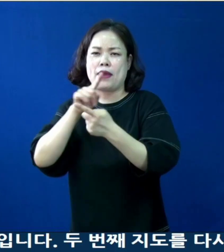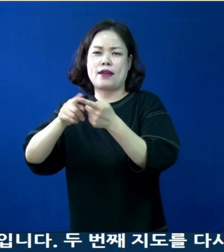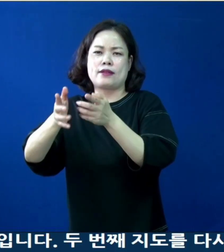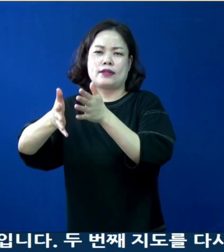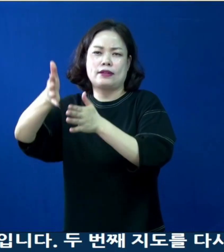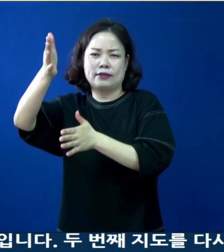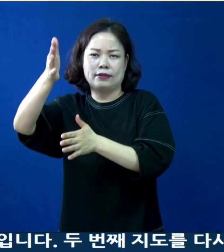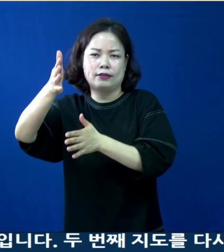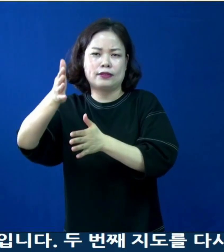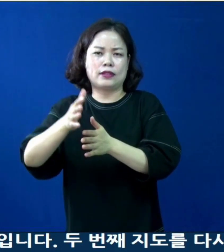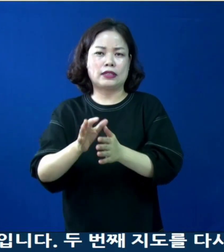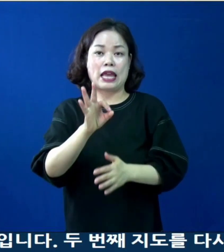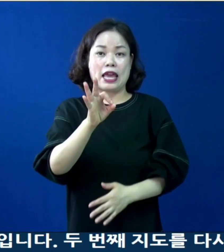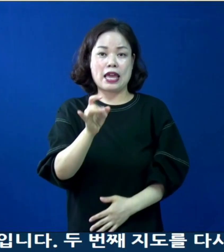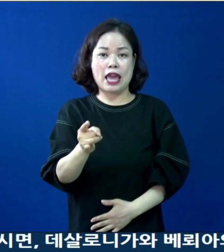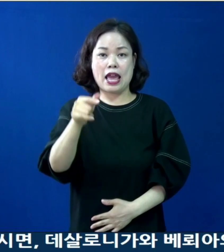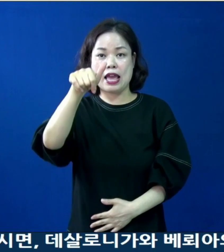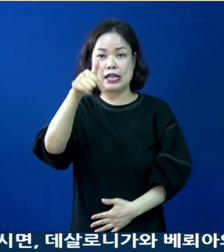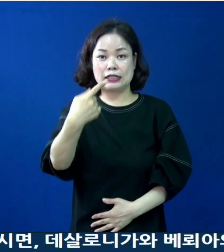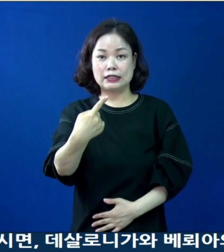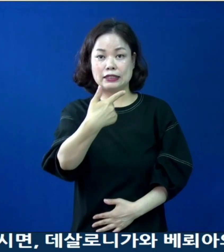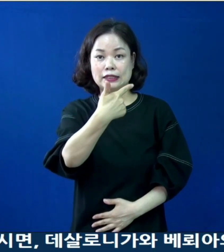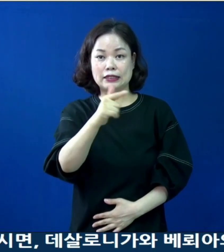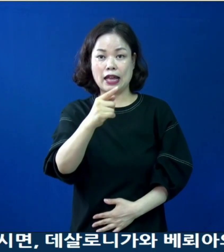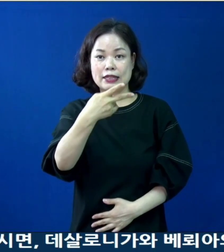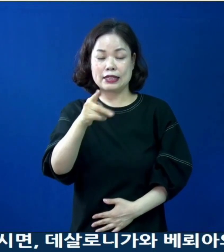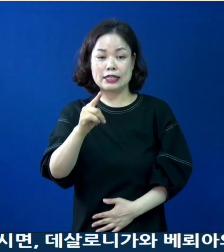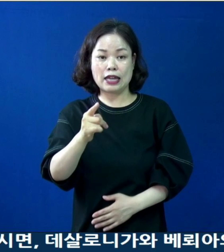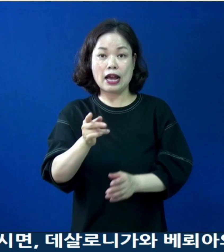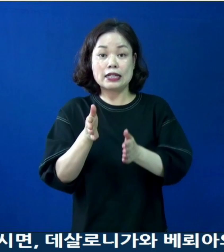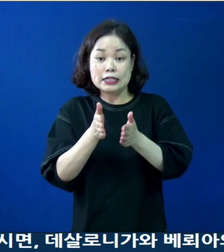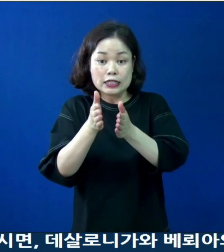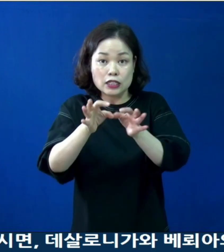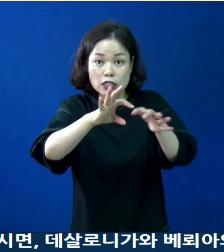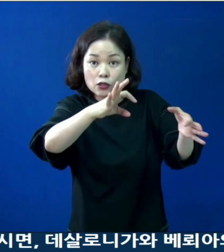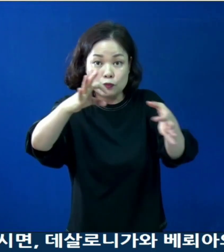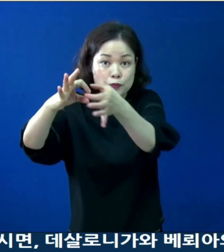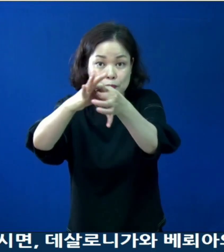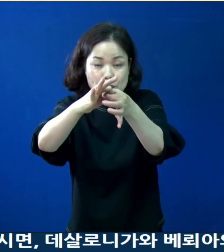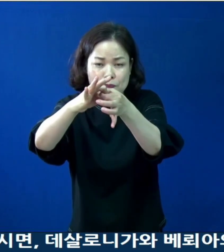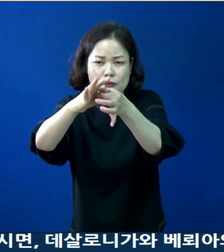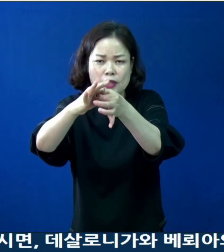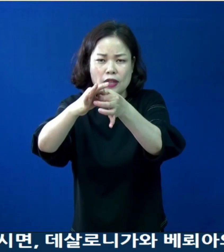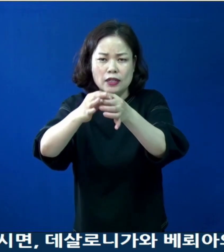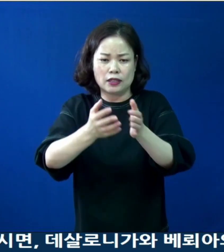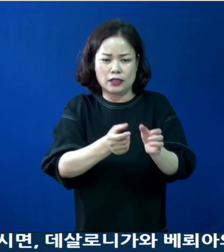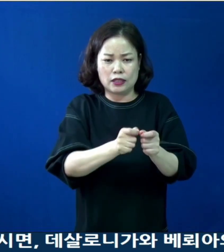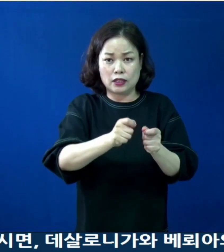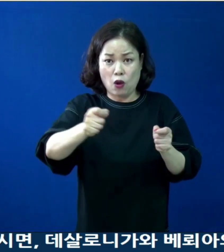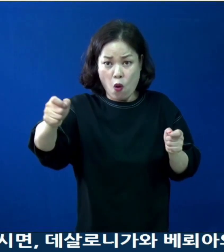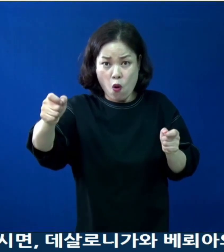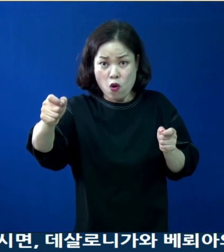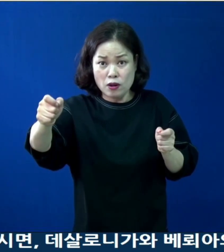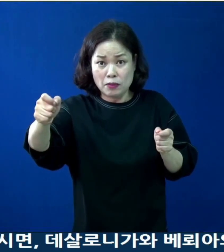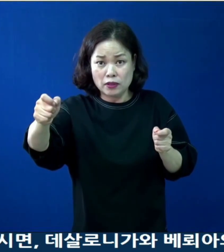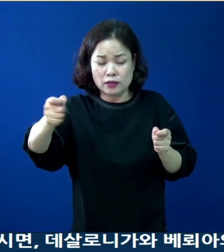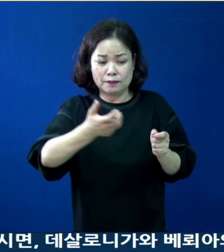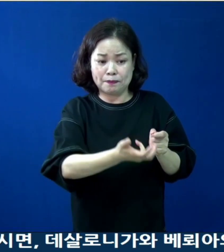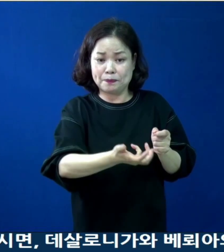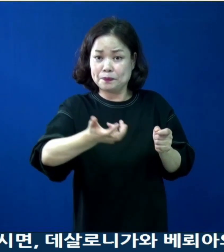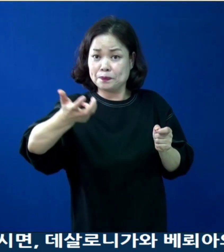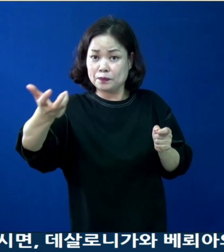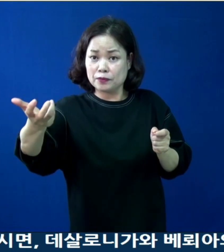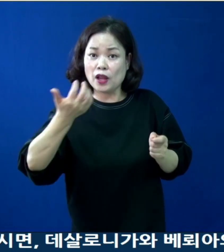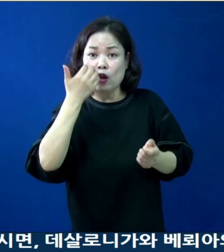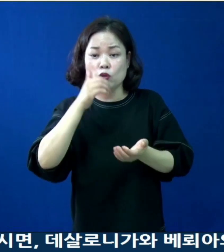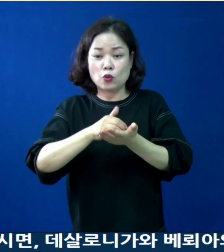됩니다. 그래서 그 길을 따라 데살로니가에서 베레아로 꽤 먼 거리를 이동을 했는데, 좀 전에 봤던 돌길